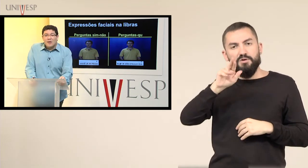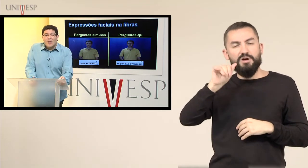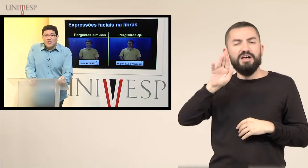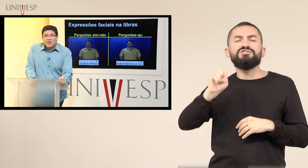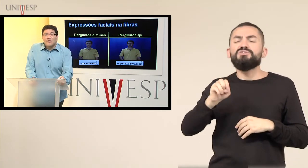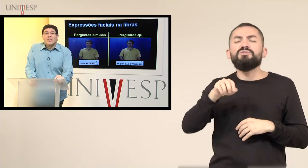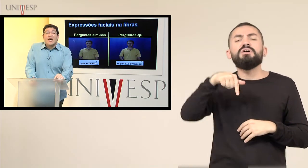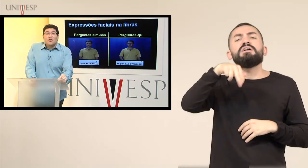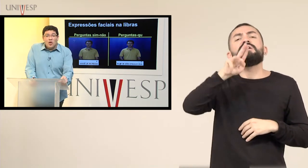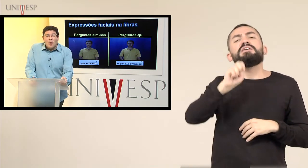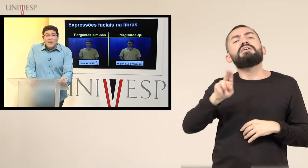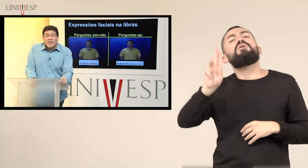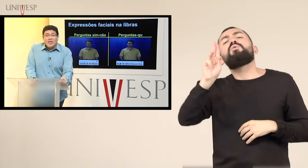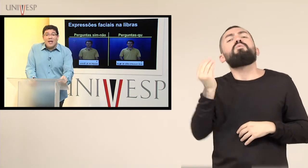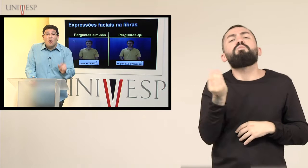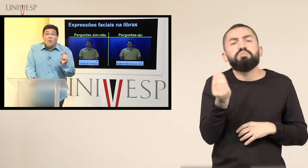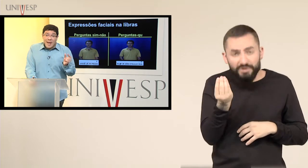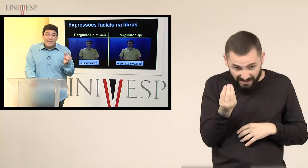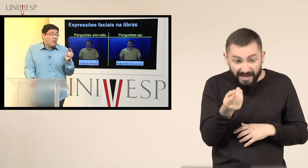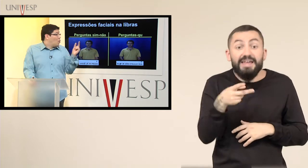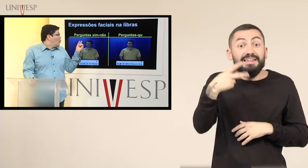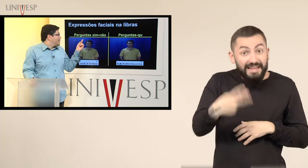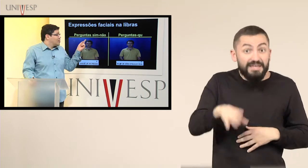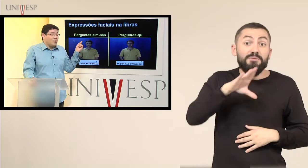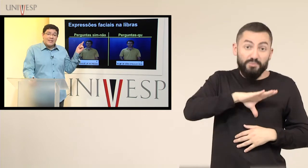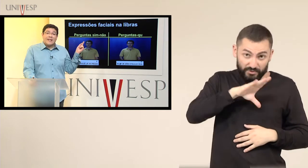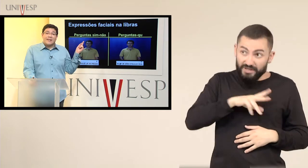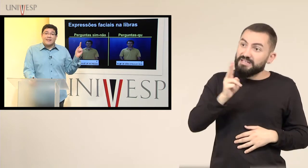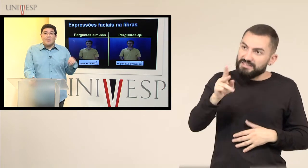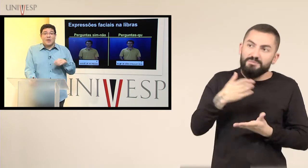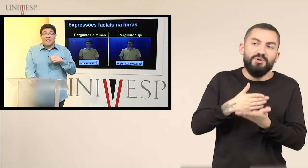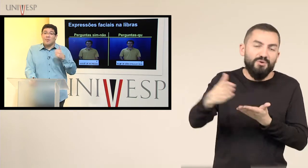pronomes interrogativos normalmente começam